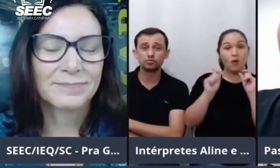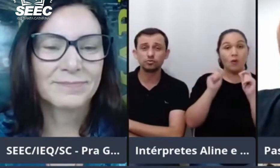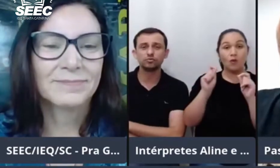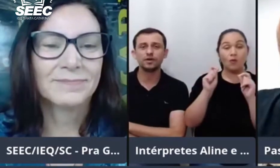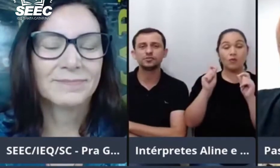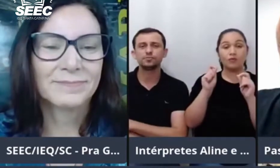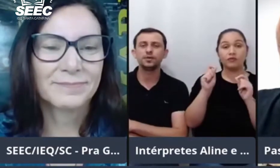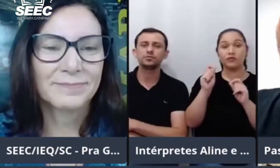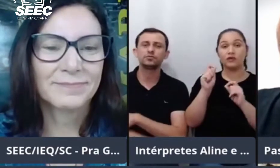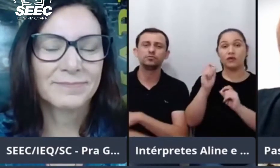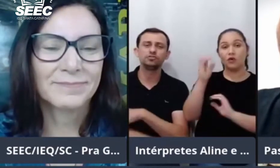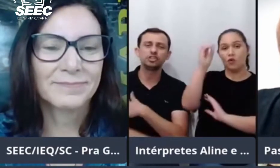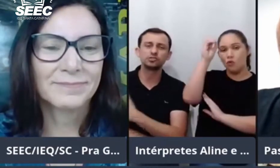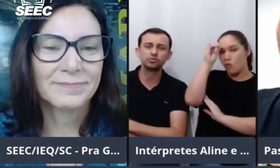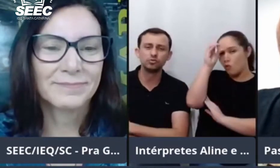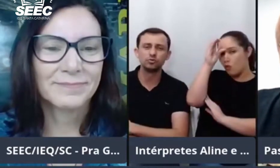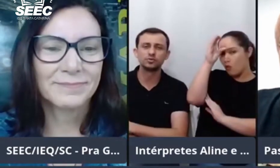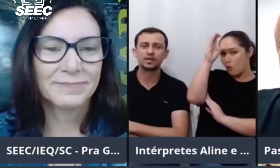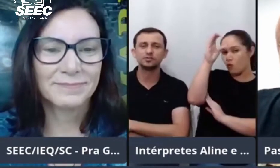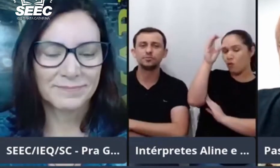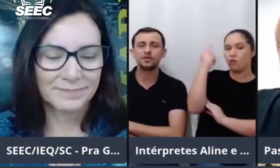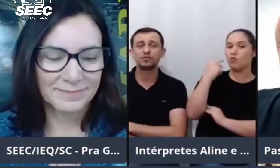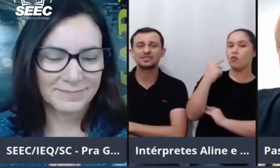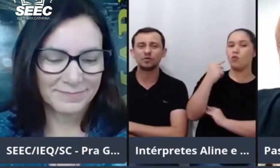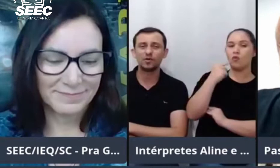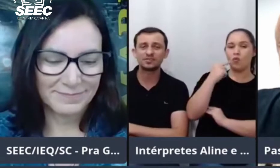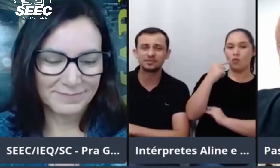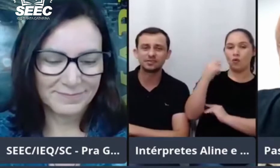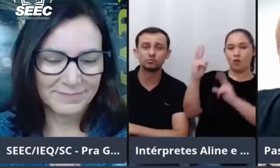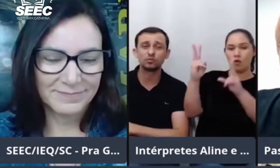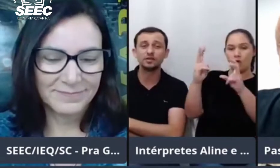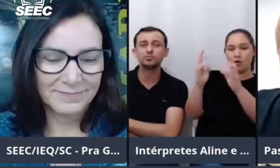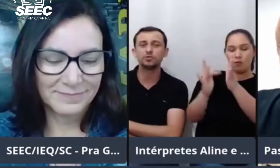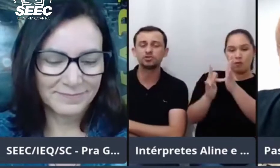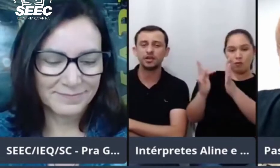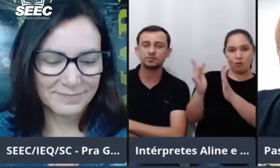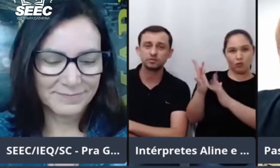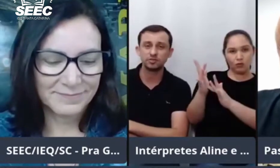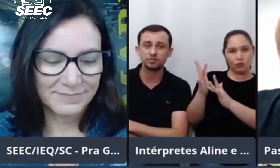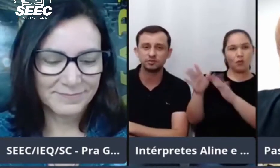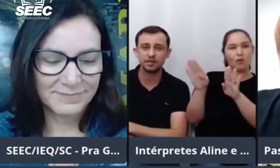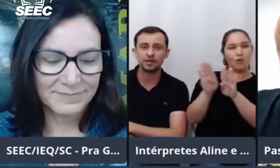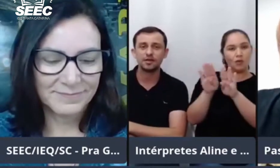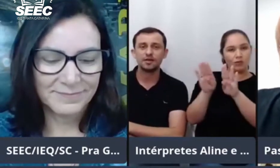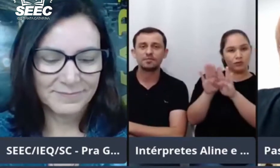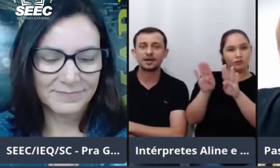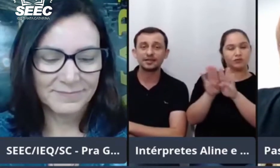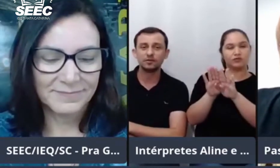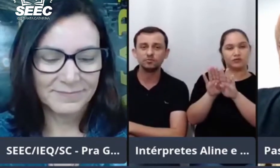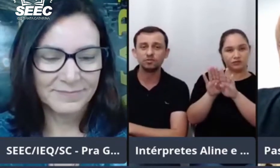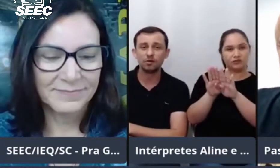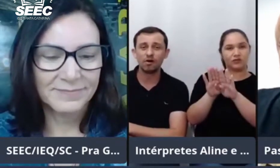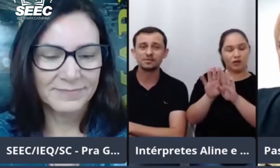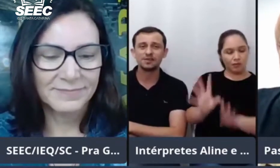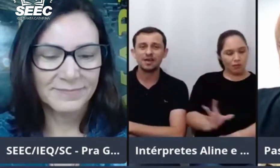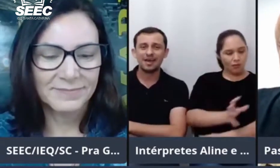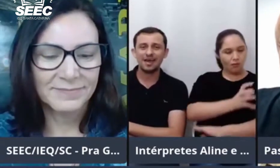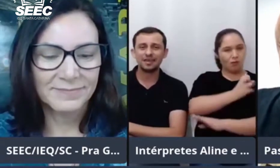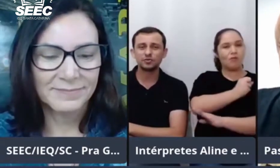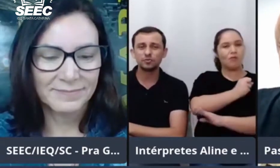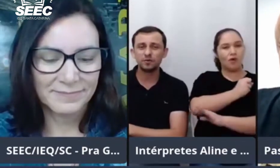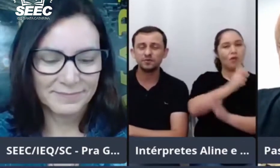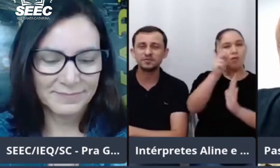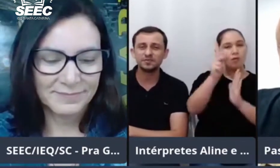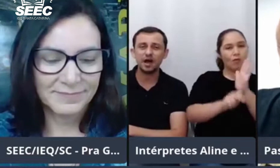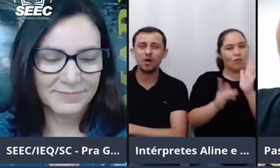do surdo a respeito de Jesus, a respeito da salvação, do grande projeto que Jesus tem para cada um de nós,